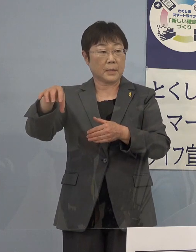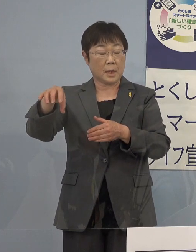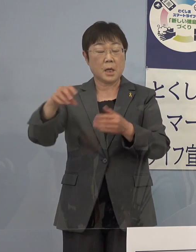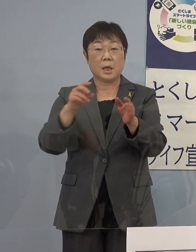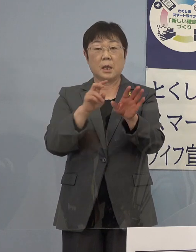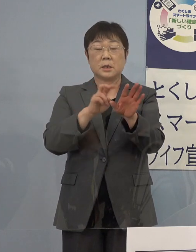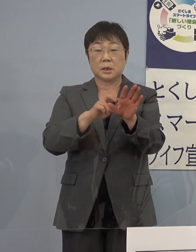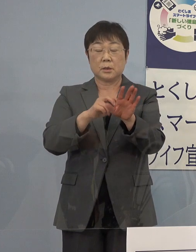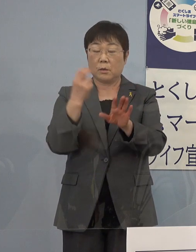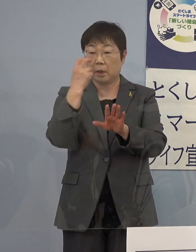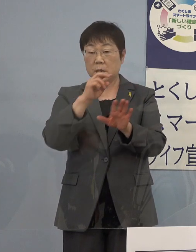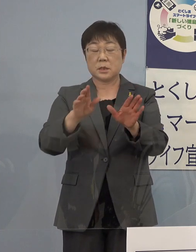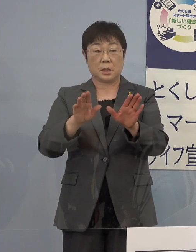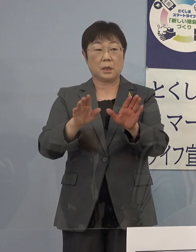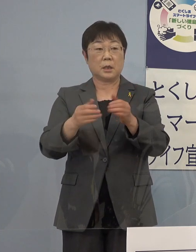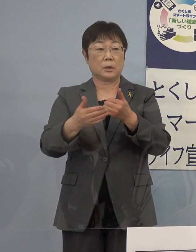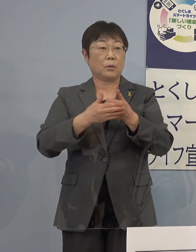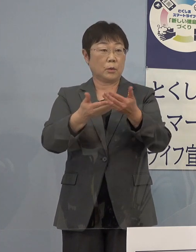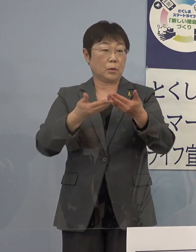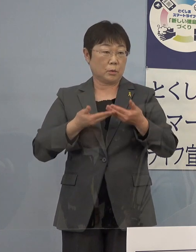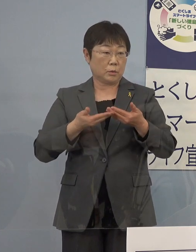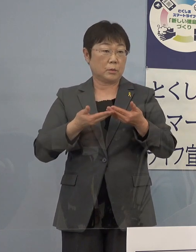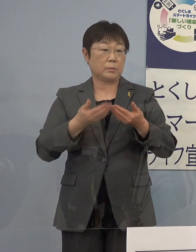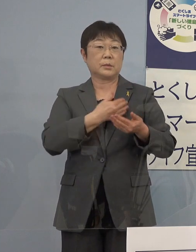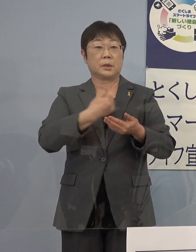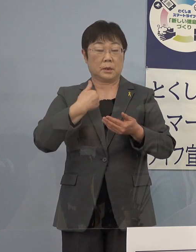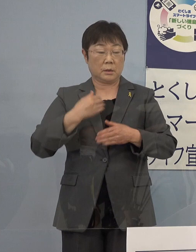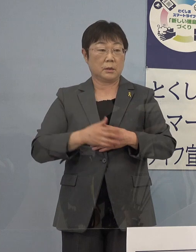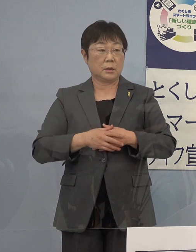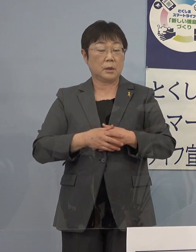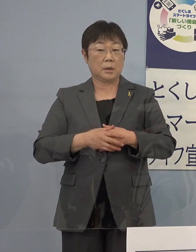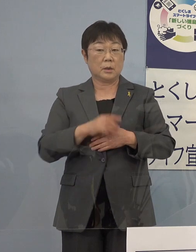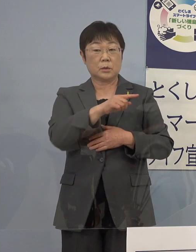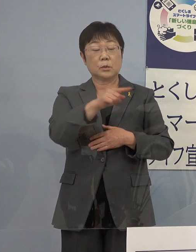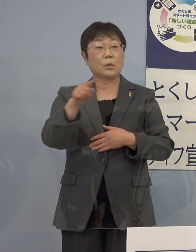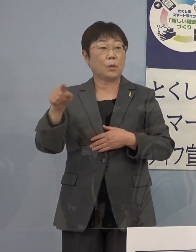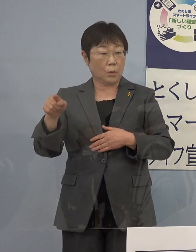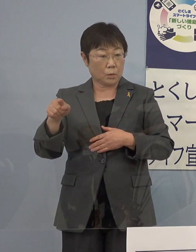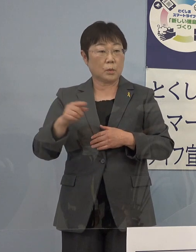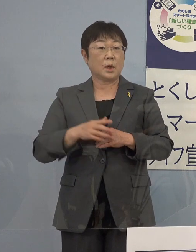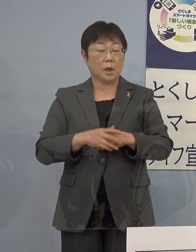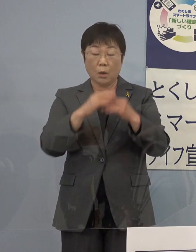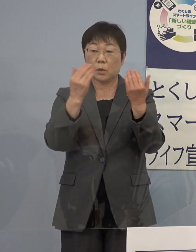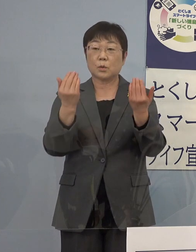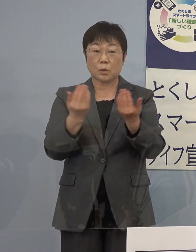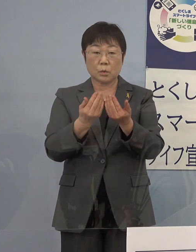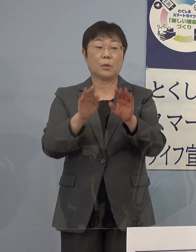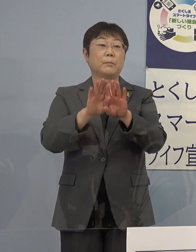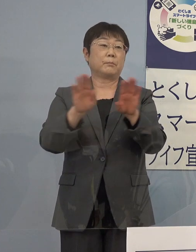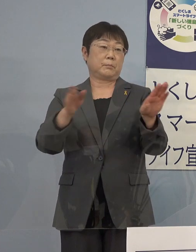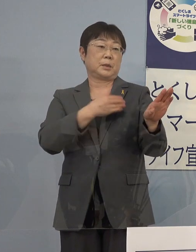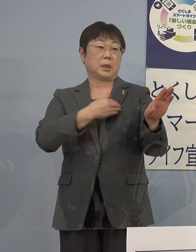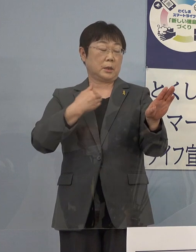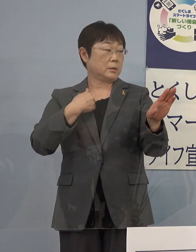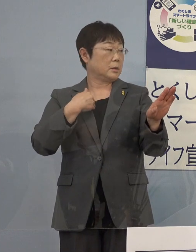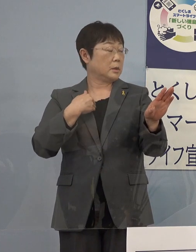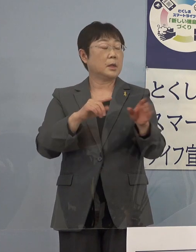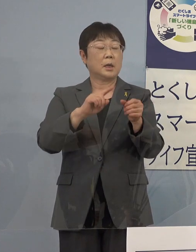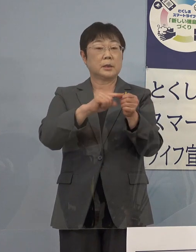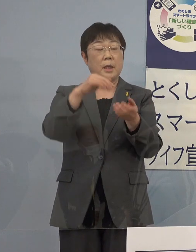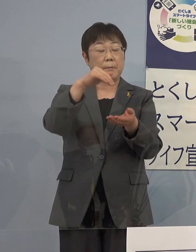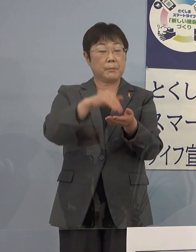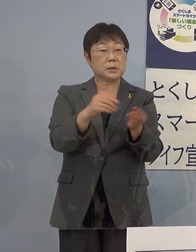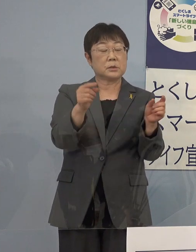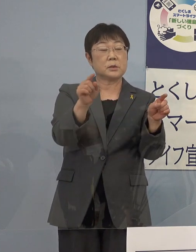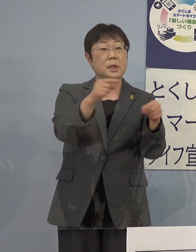診療検査、協力医療機関ということですが、その多くがほとんどやっていただける。 年末年始に限